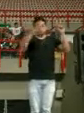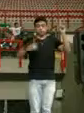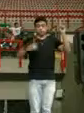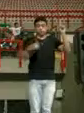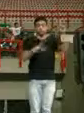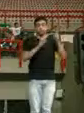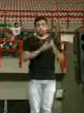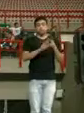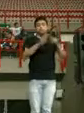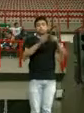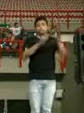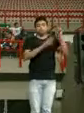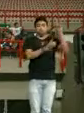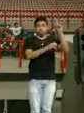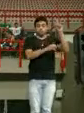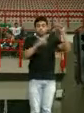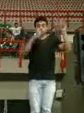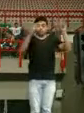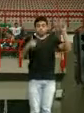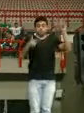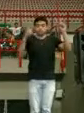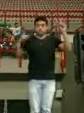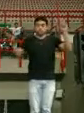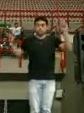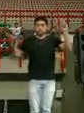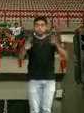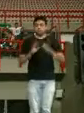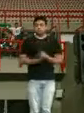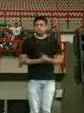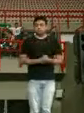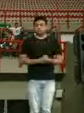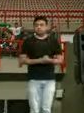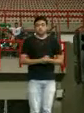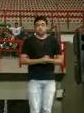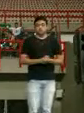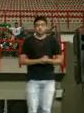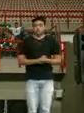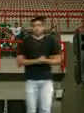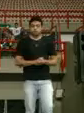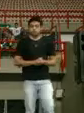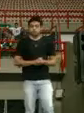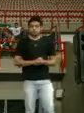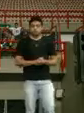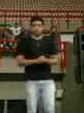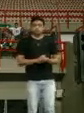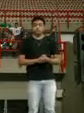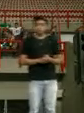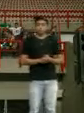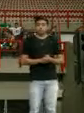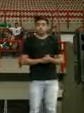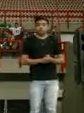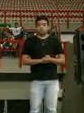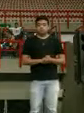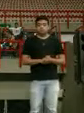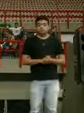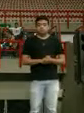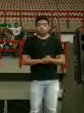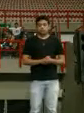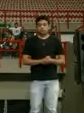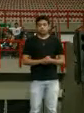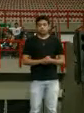1. 10 elevado a 2? 2. E assim por diante. 10 elevado a 3? 3. 10 elevado a 4? 4. E assim por